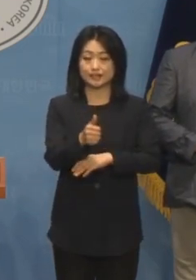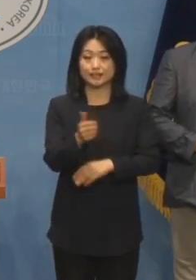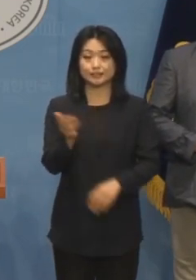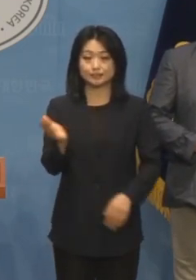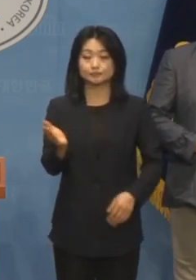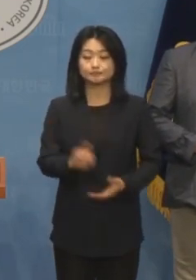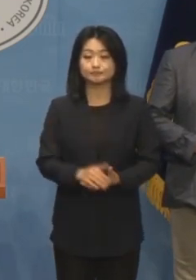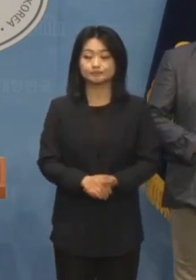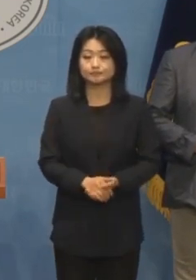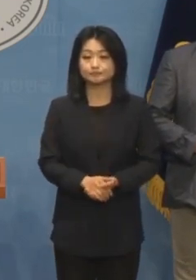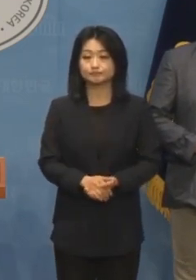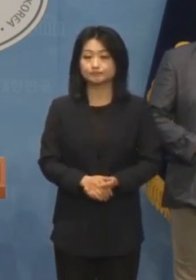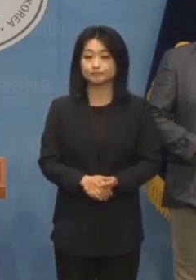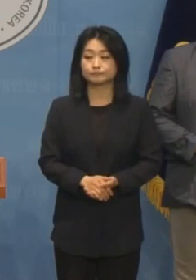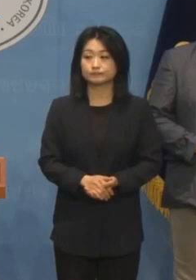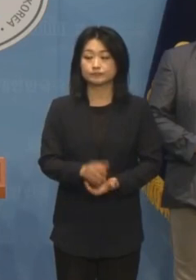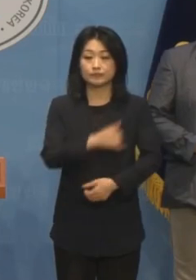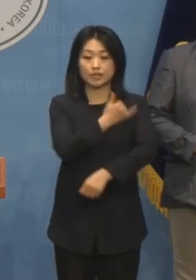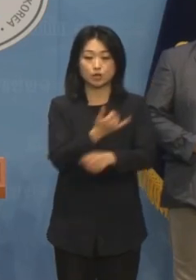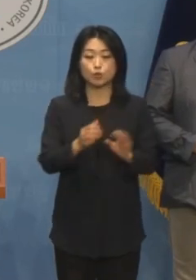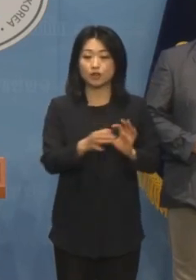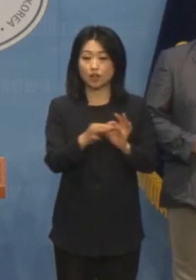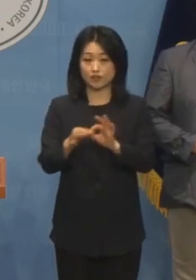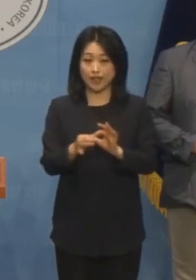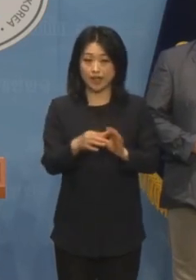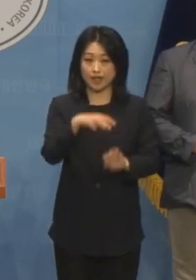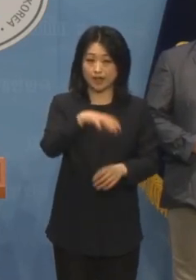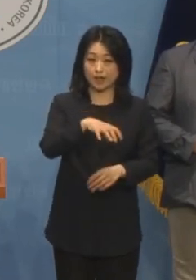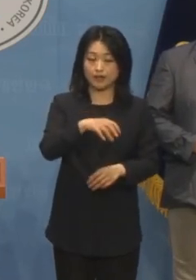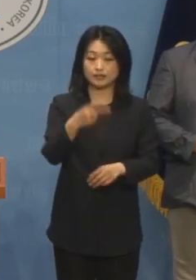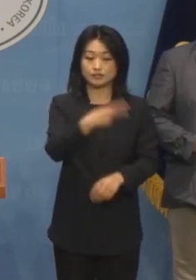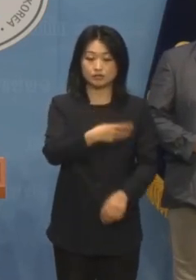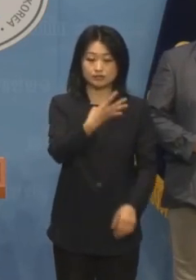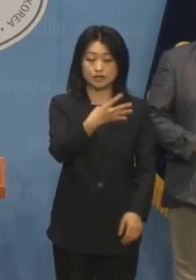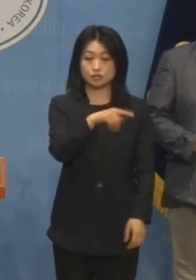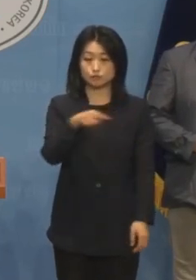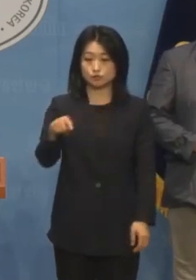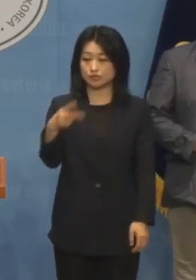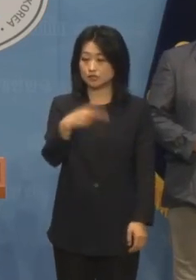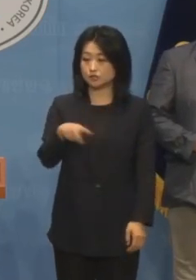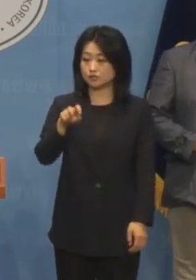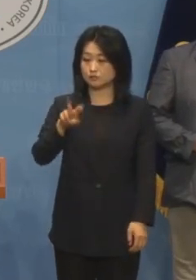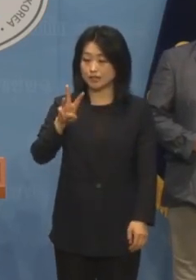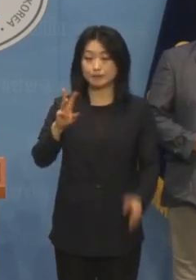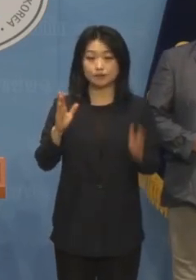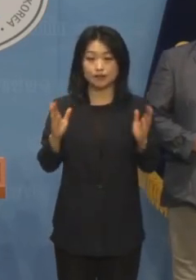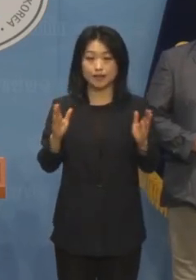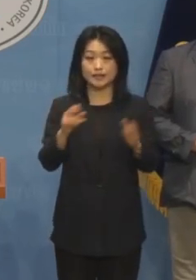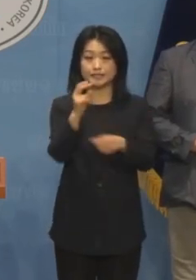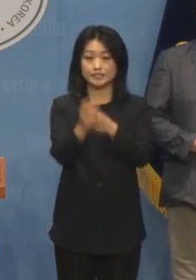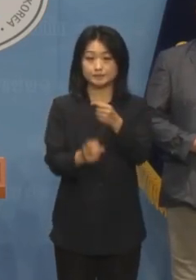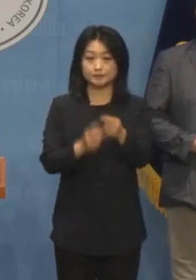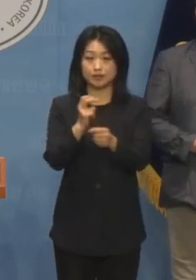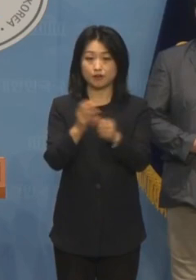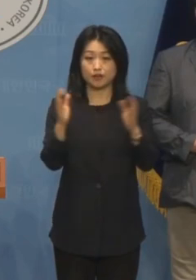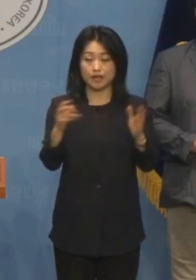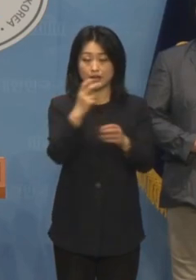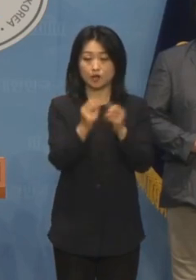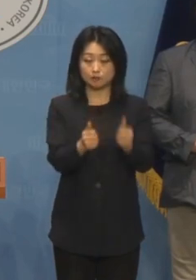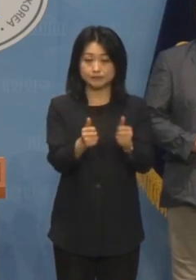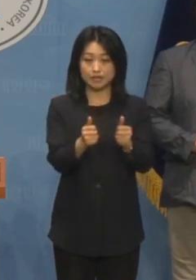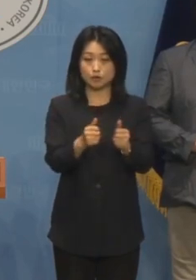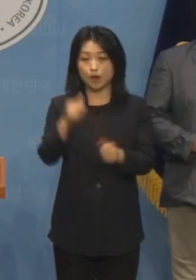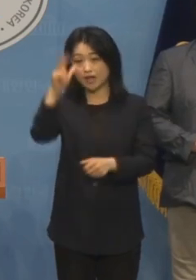고유기라고 합니다. 인권연대가 2004년부터 2023년까지 20년 동안